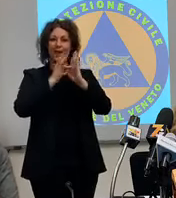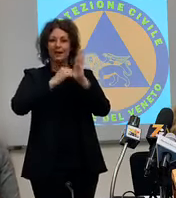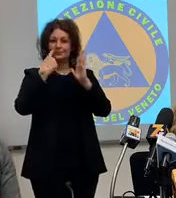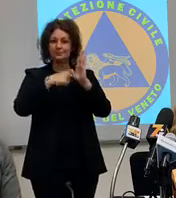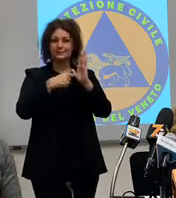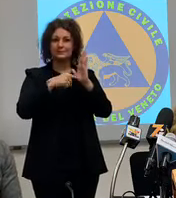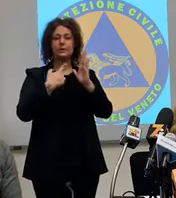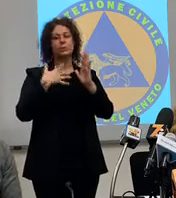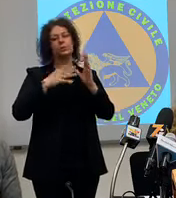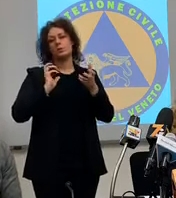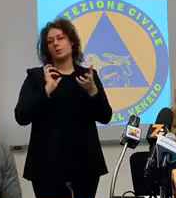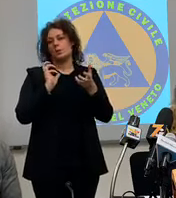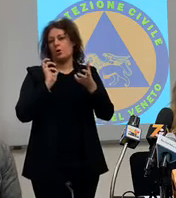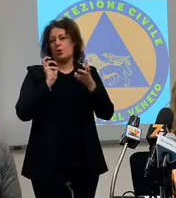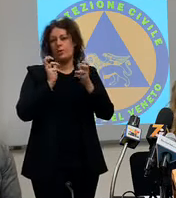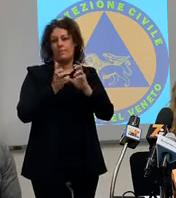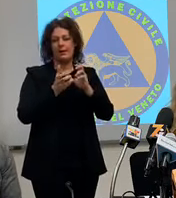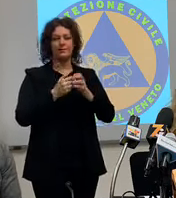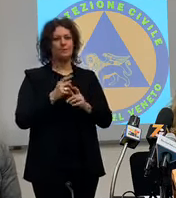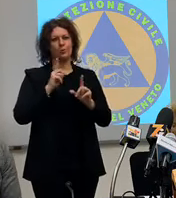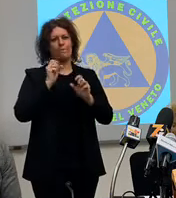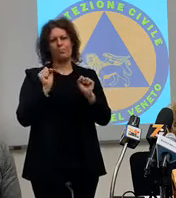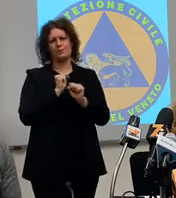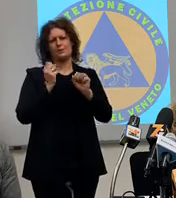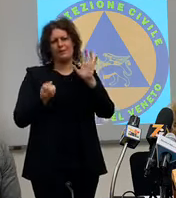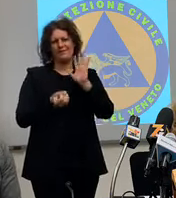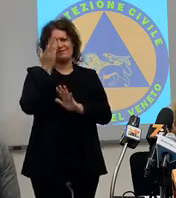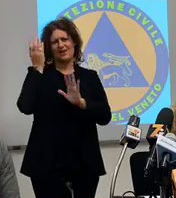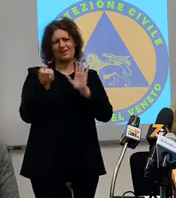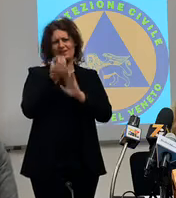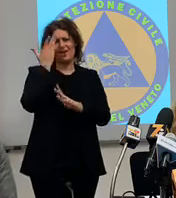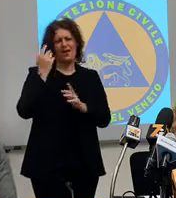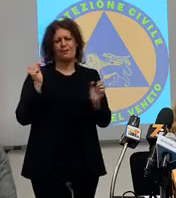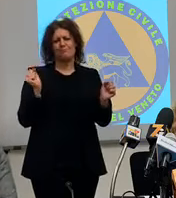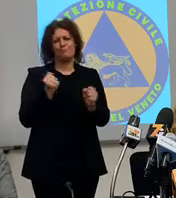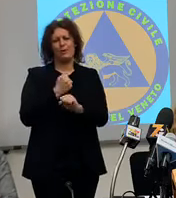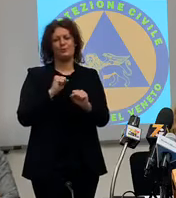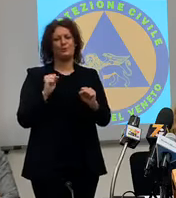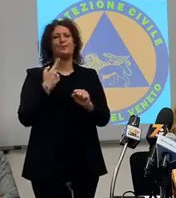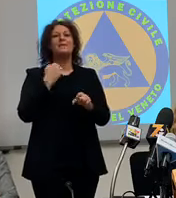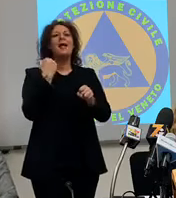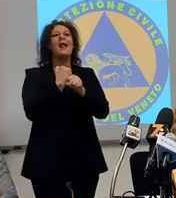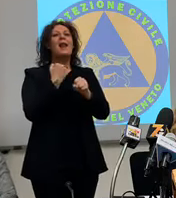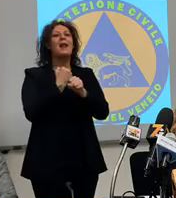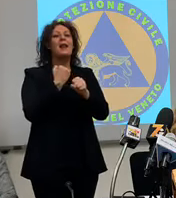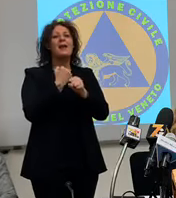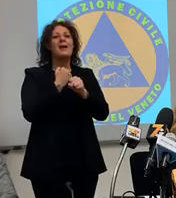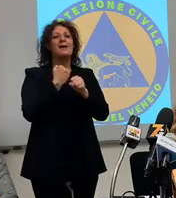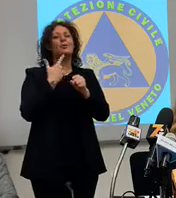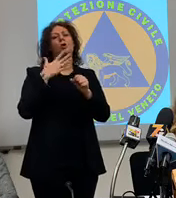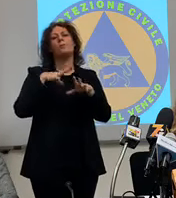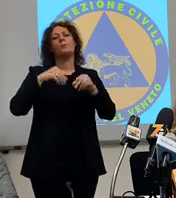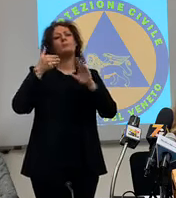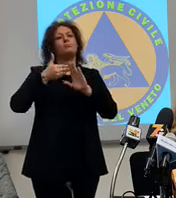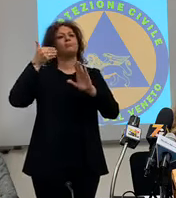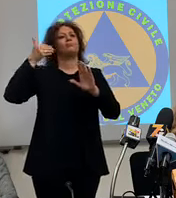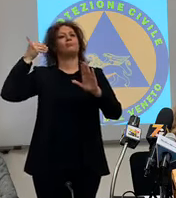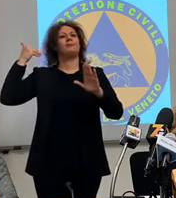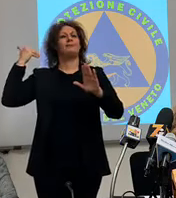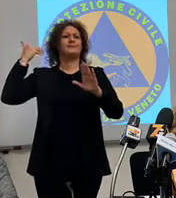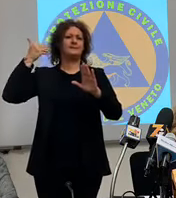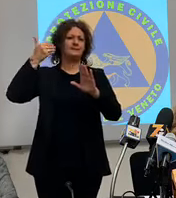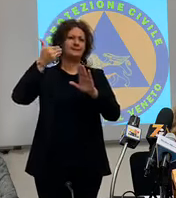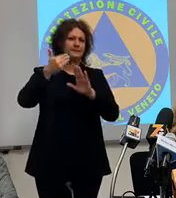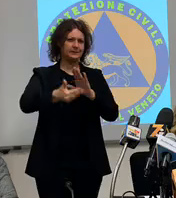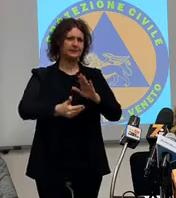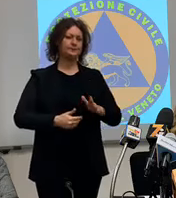inventa Ma che si costruisce nel tempo non si inventa neanche nel momento in cui arriva una pandemia è un lavoro che parte da molto molto prima allora